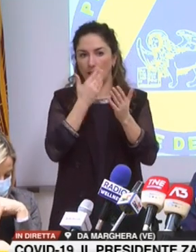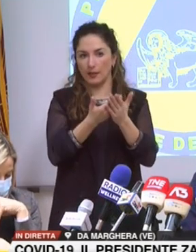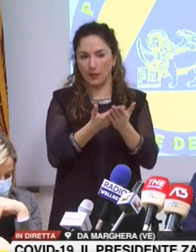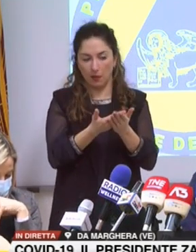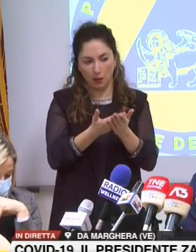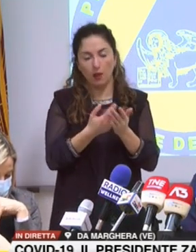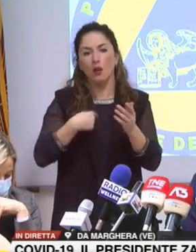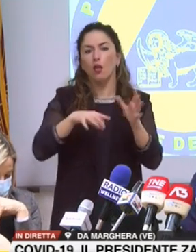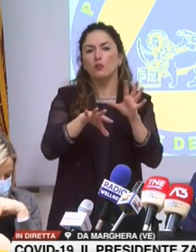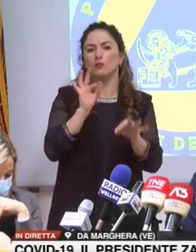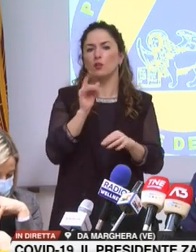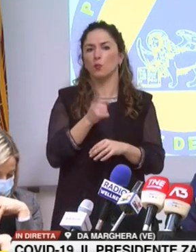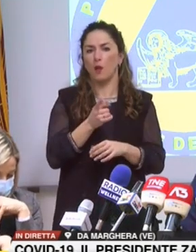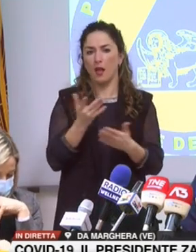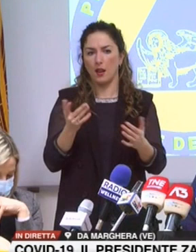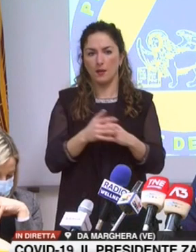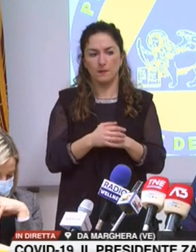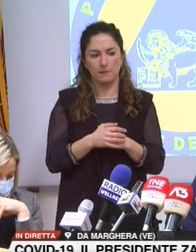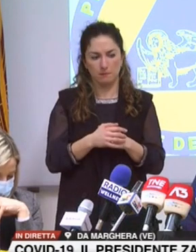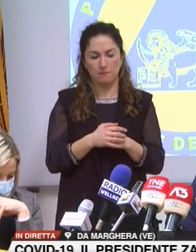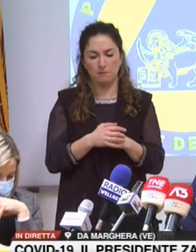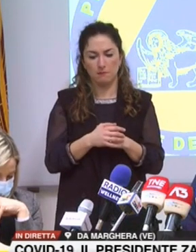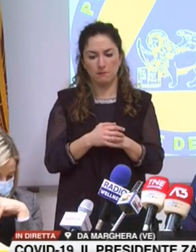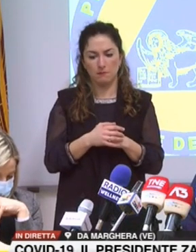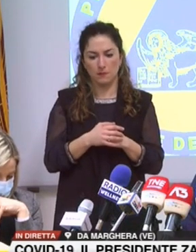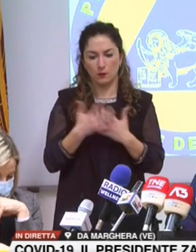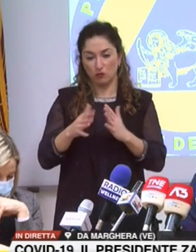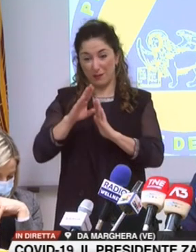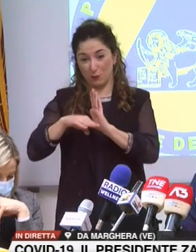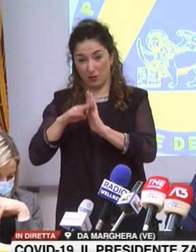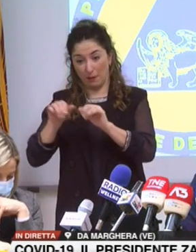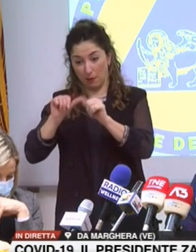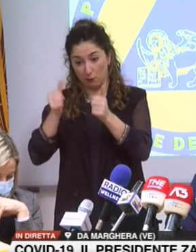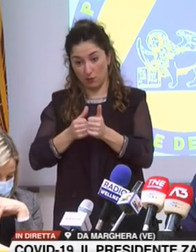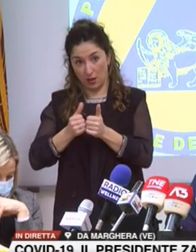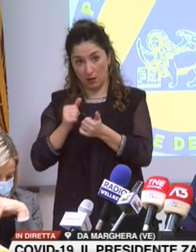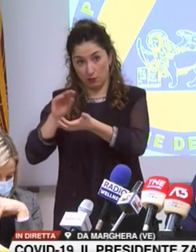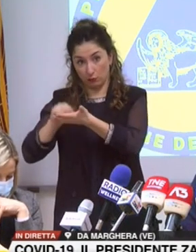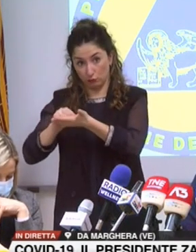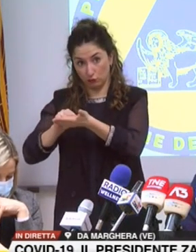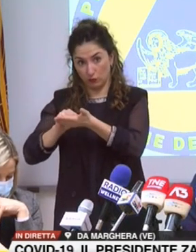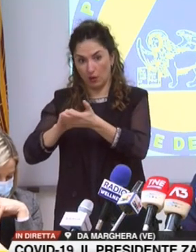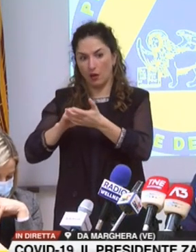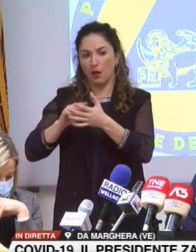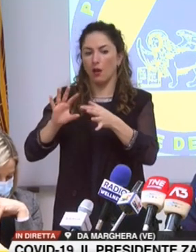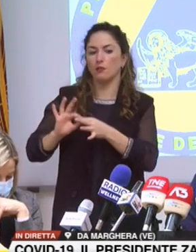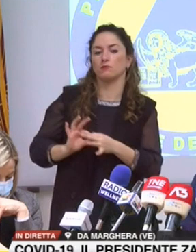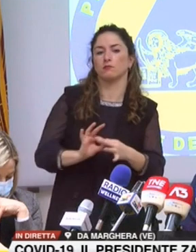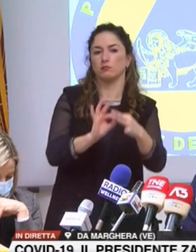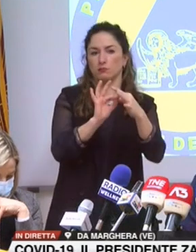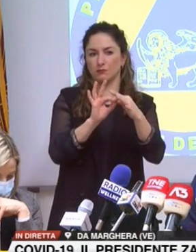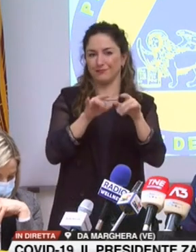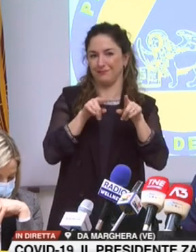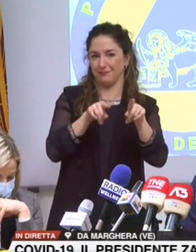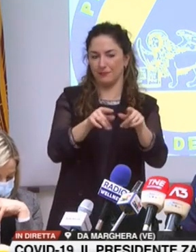voluto fare è stata quella di una scelta in continuità con questo modello organizzativo e con questo software. Le